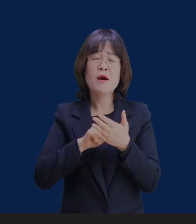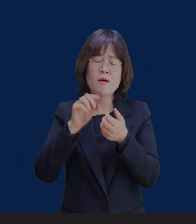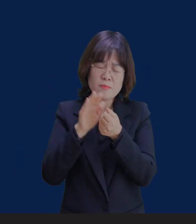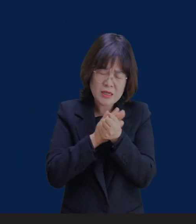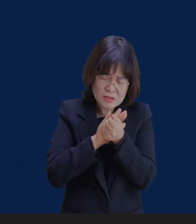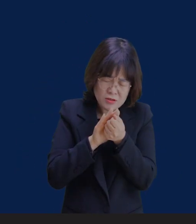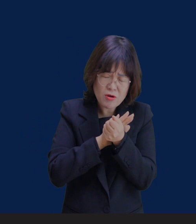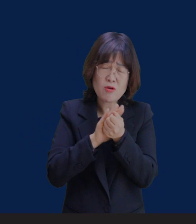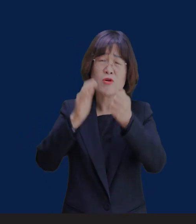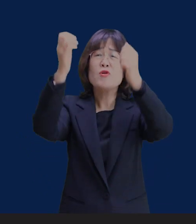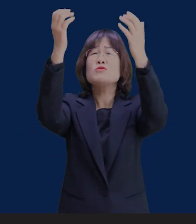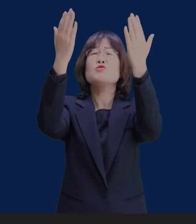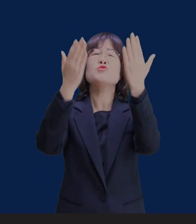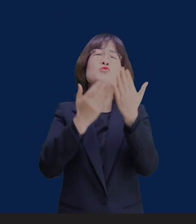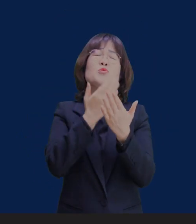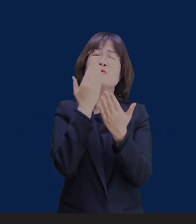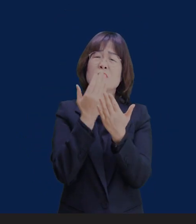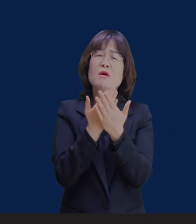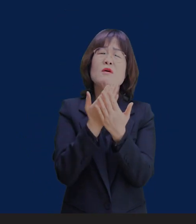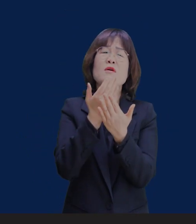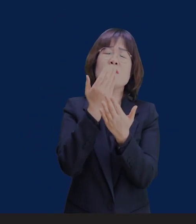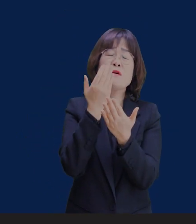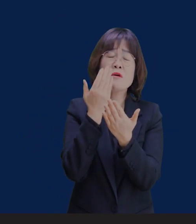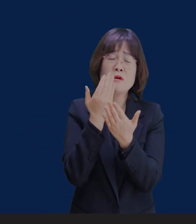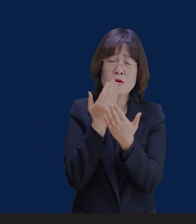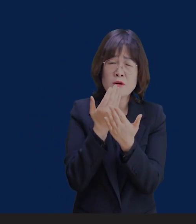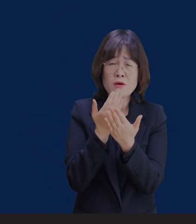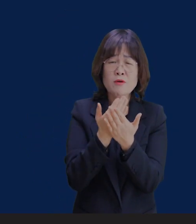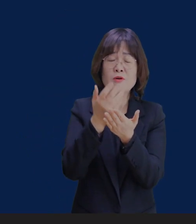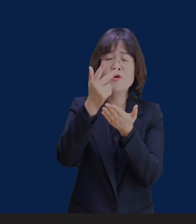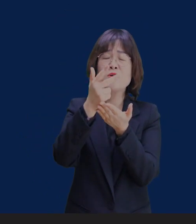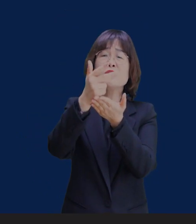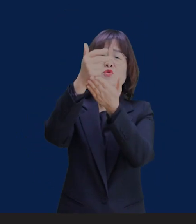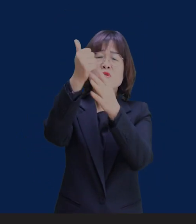부르니 나의 맘 만져